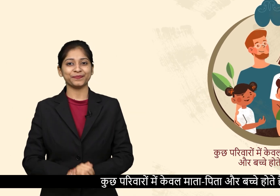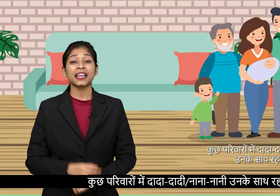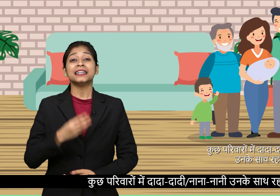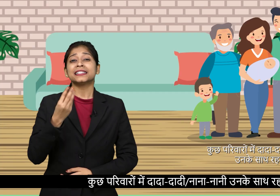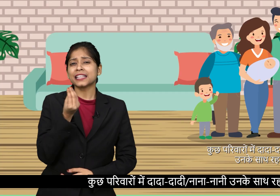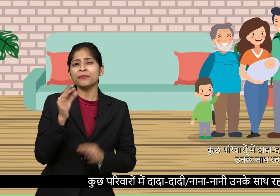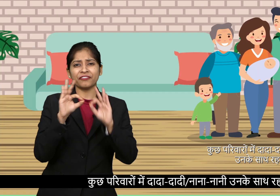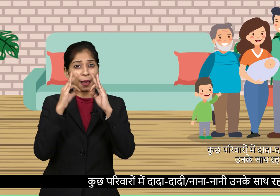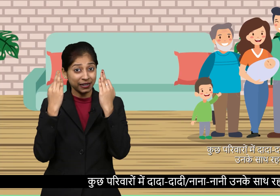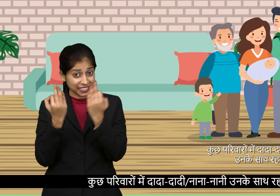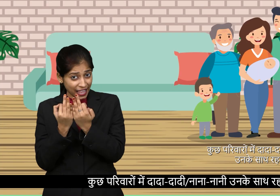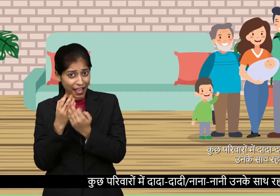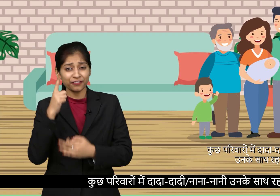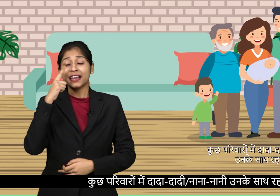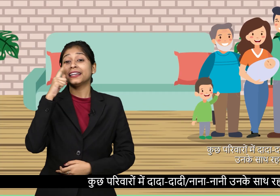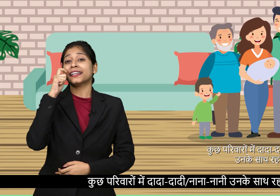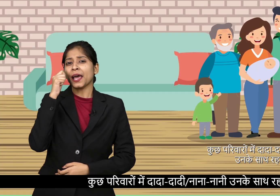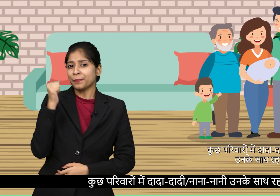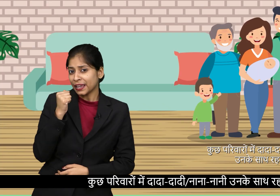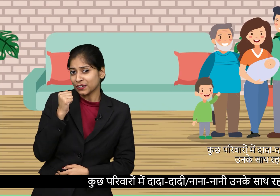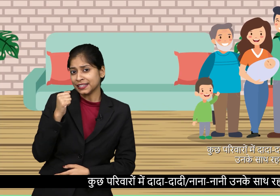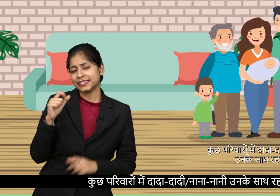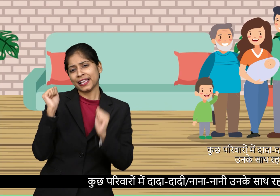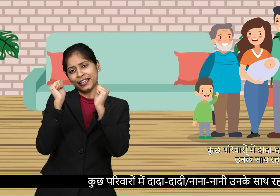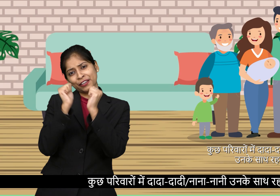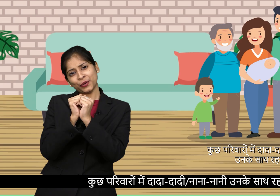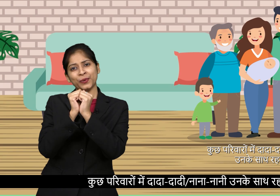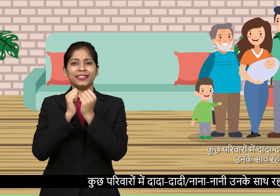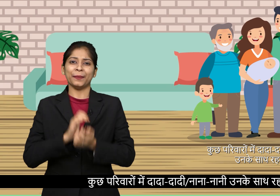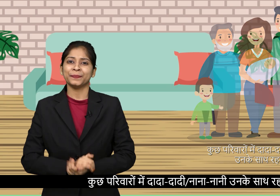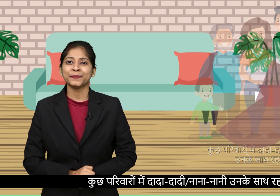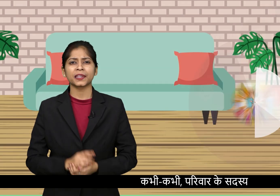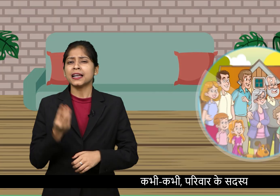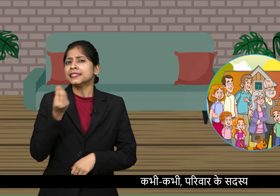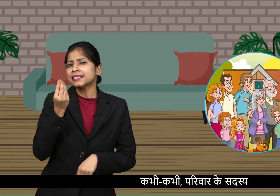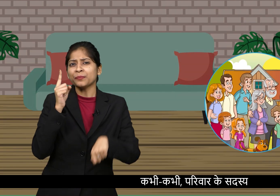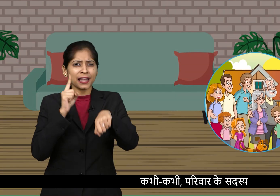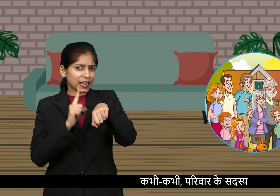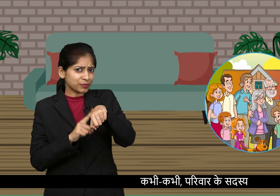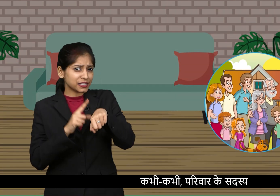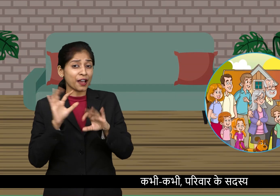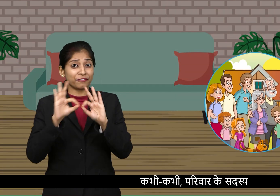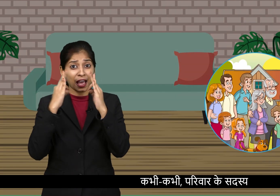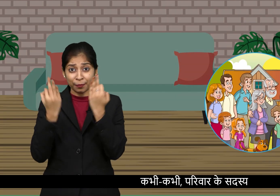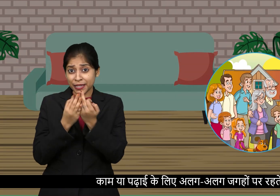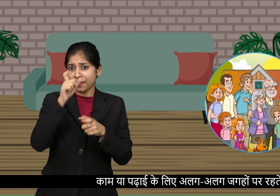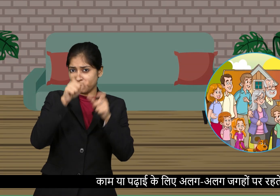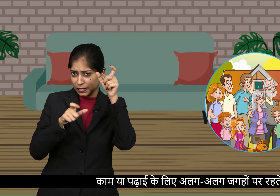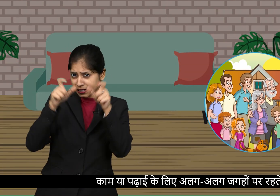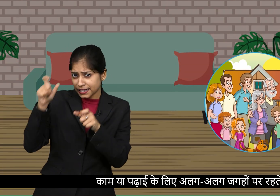कुछ परिवारों में दादा दादी और नाना नानी उनके साथ रहते हैं। कभी कभी परिवार के सदस्य काम या पढ़ाई के